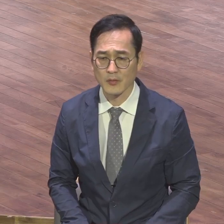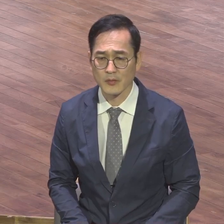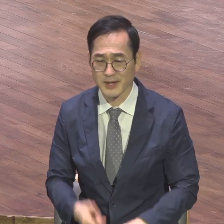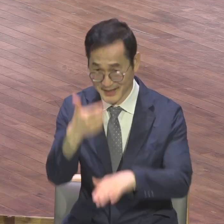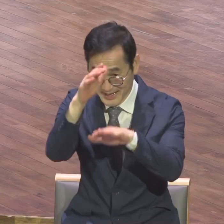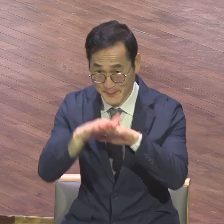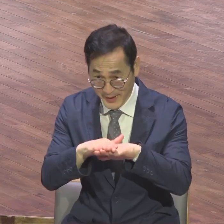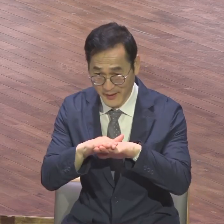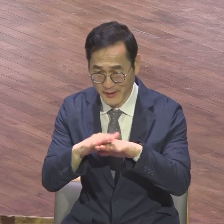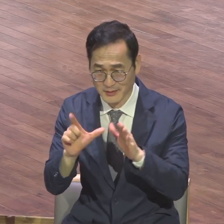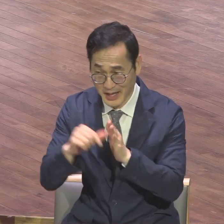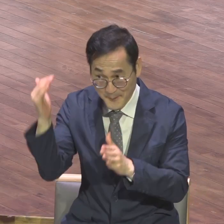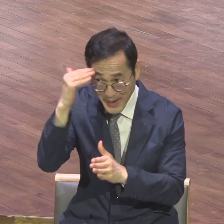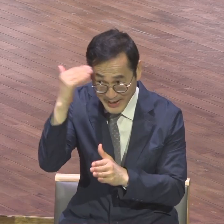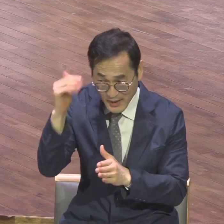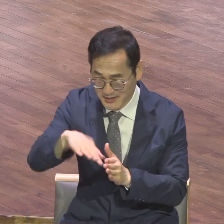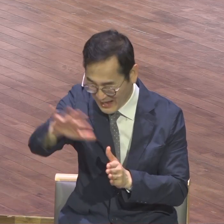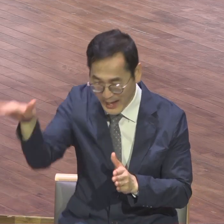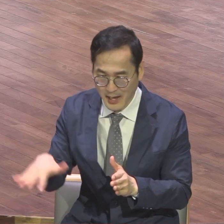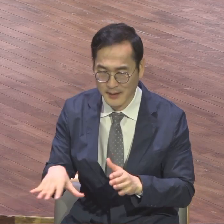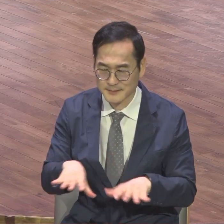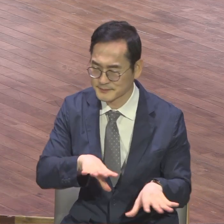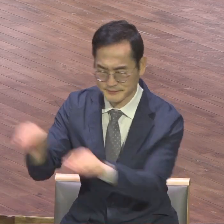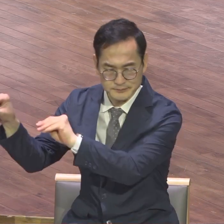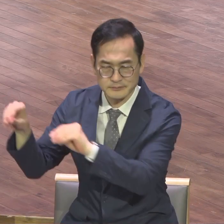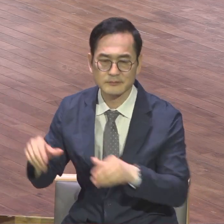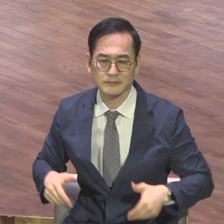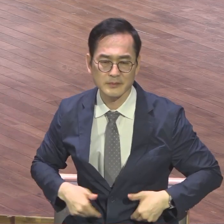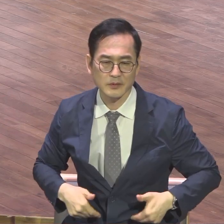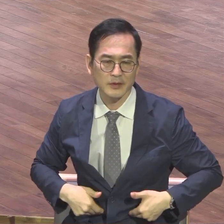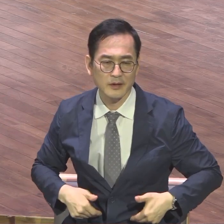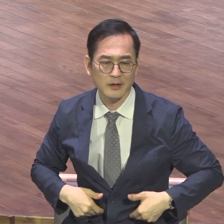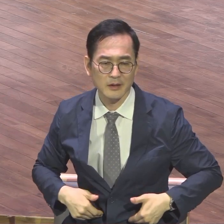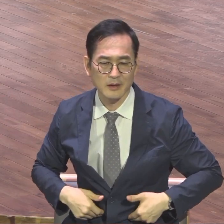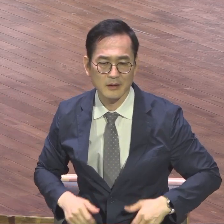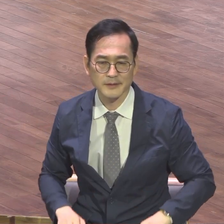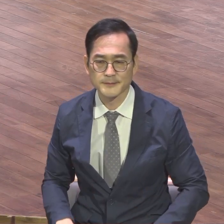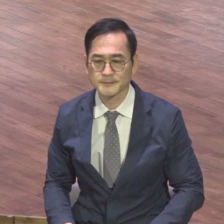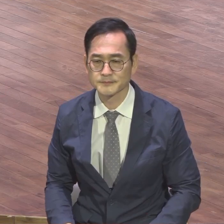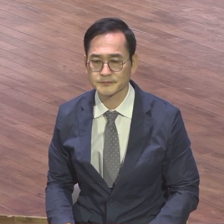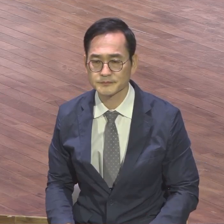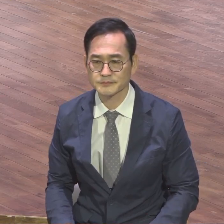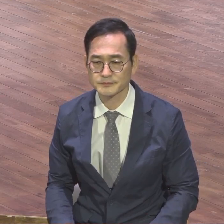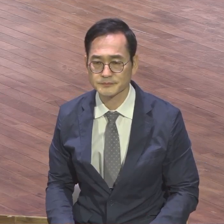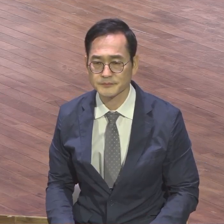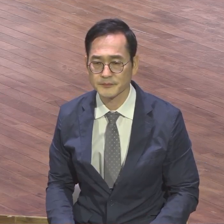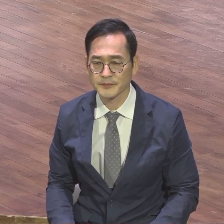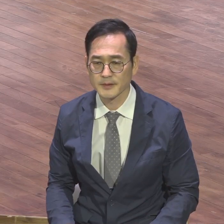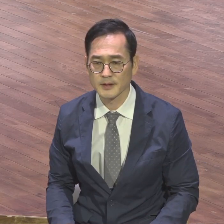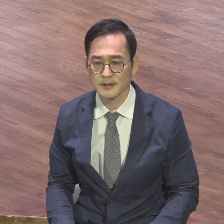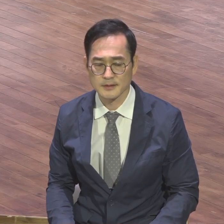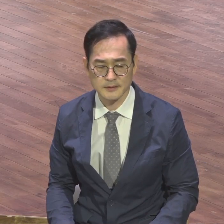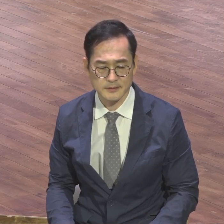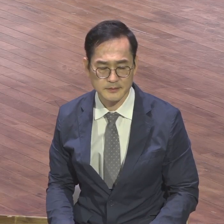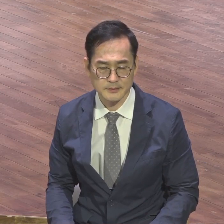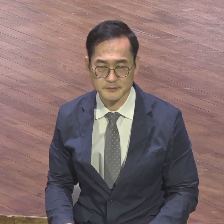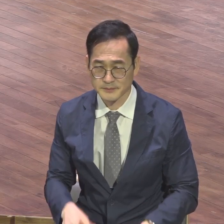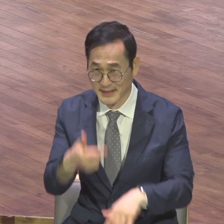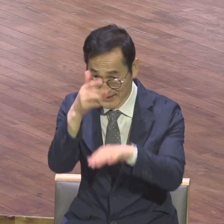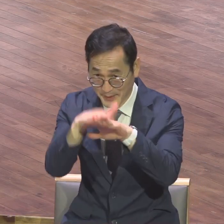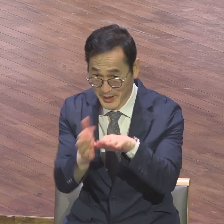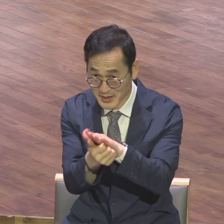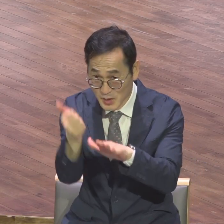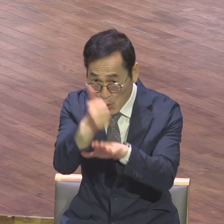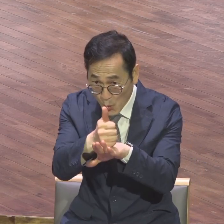거 다 정리해라. 그래야 여러분이 살고 지금은 좀 어렵고 힘들더라도 예배만 성공하면